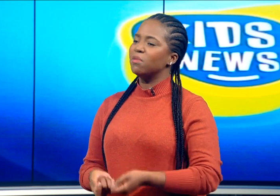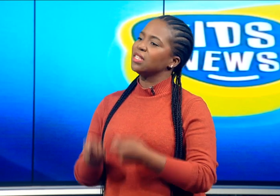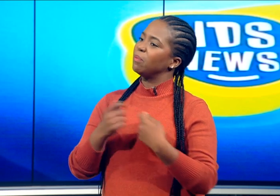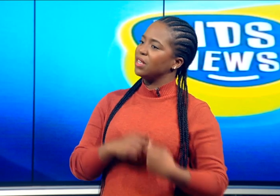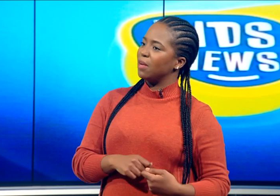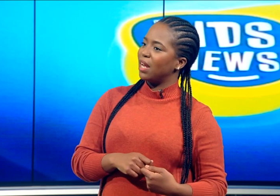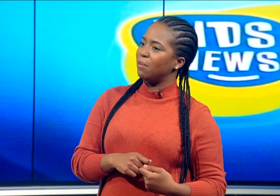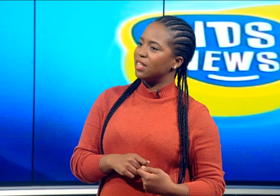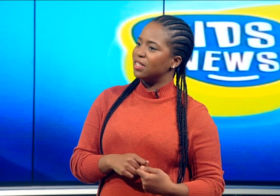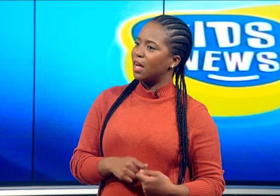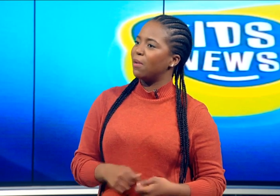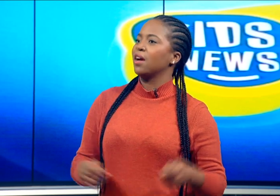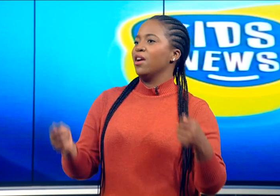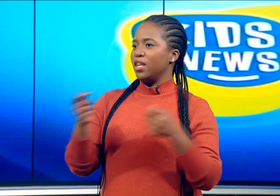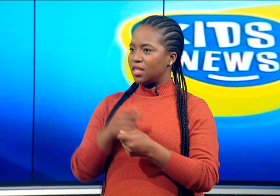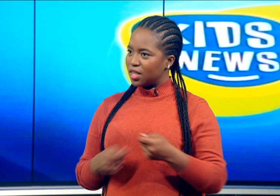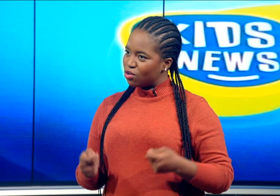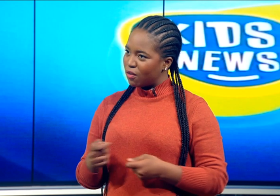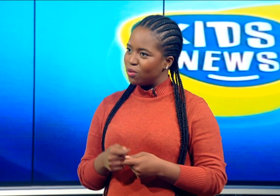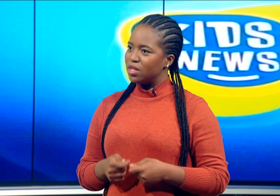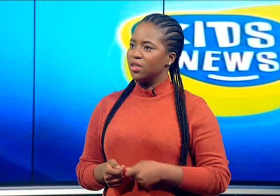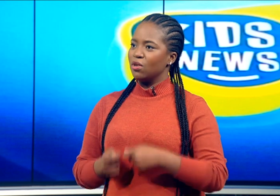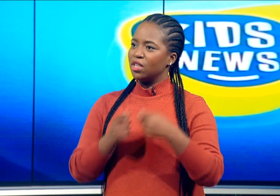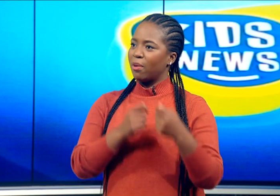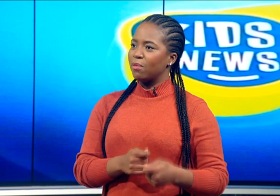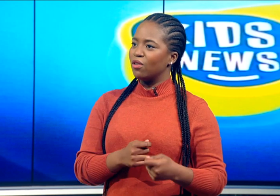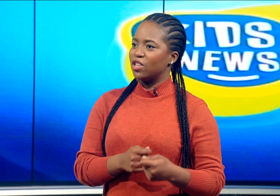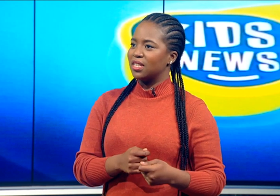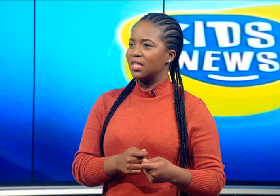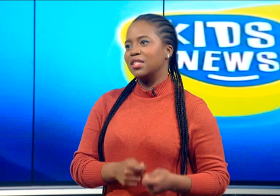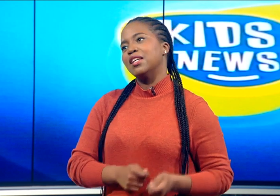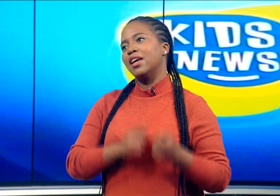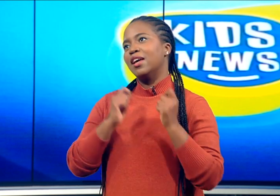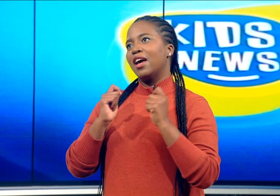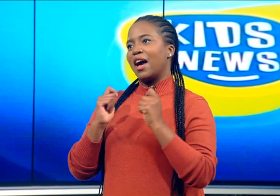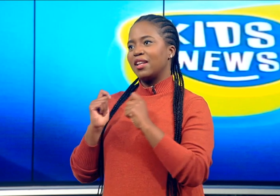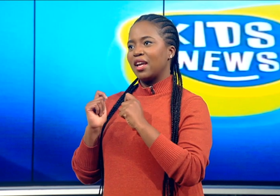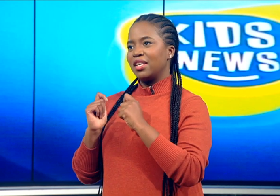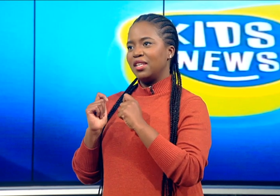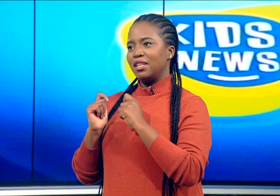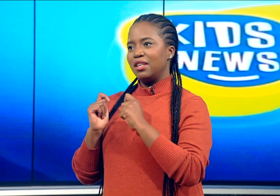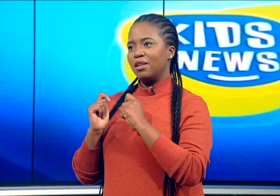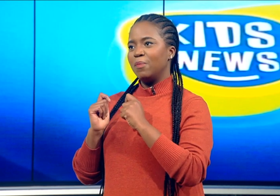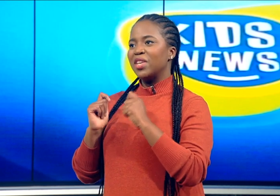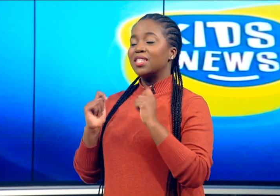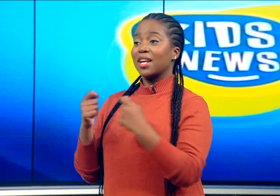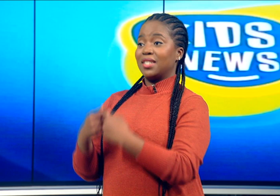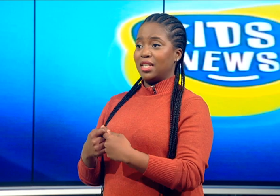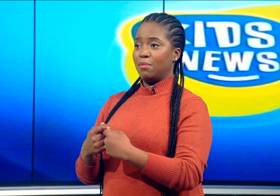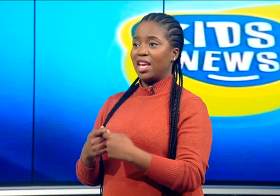mese yaphinde yeParliament indaba idikidwe futhi mese ku-Department of Justice-ke under i-tax team